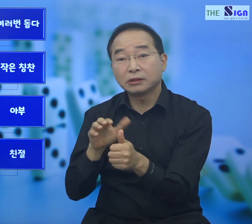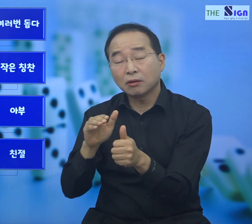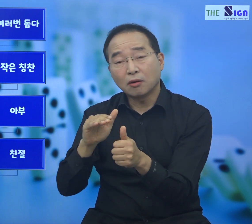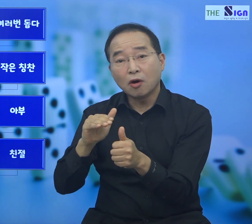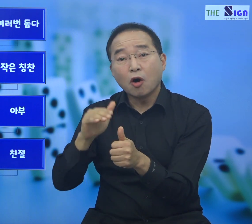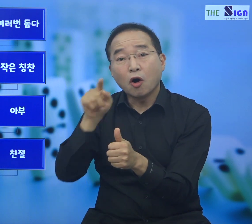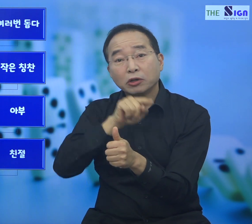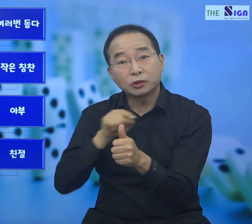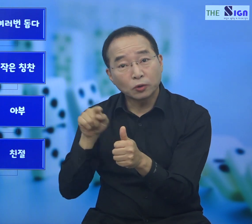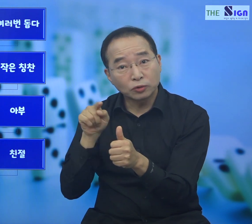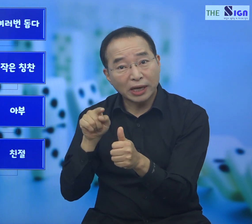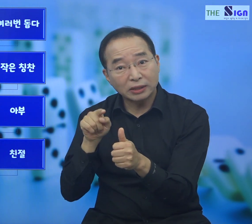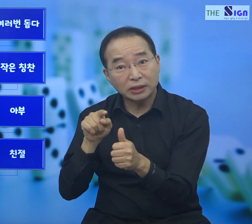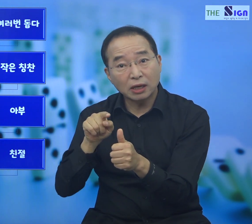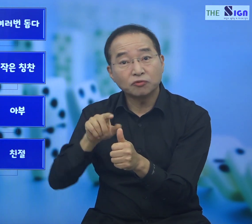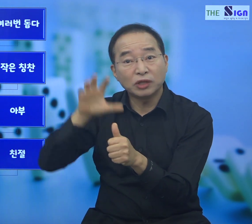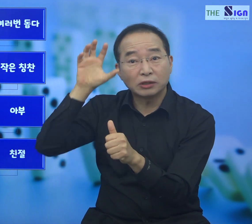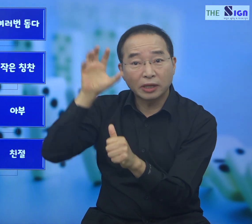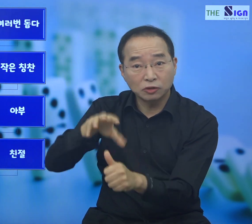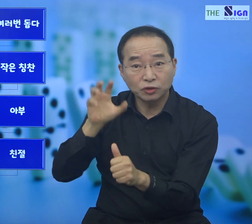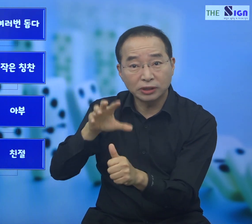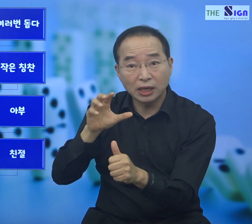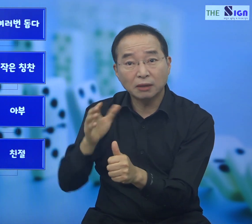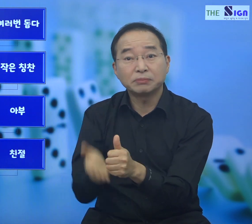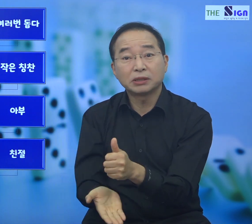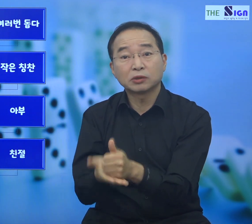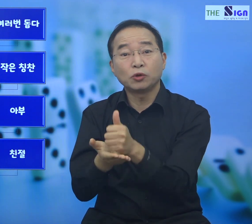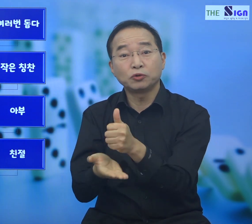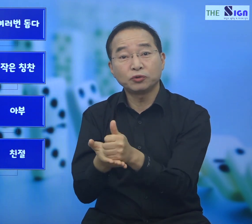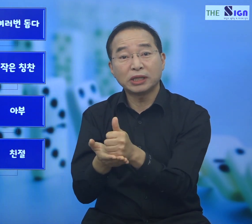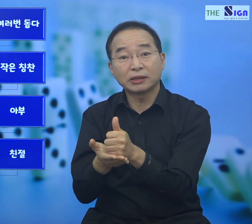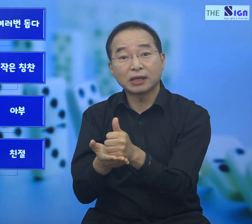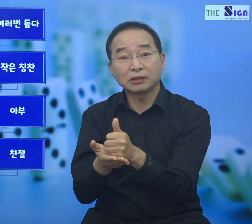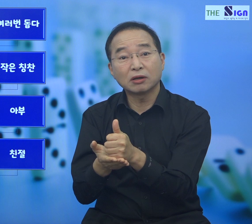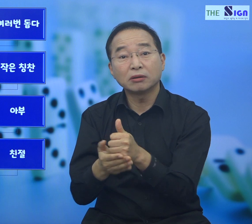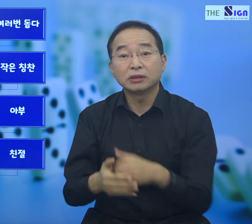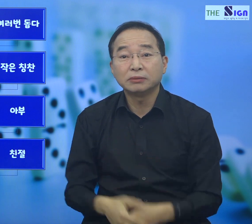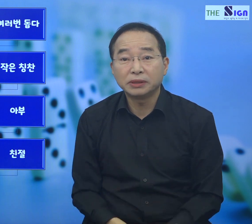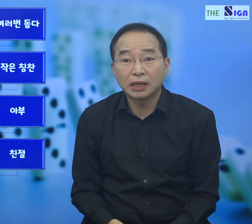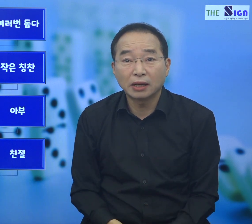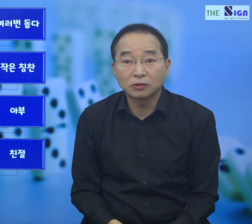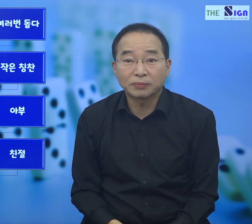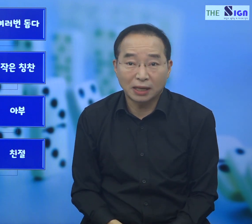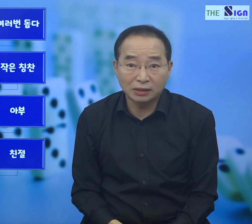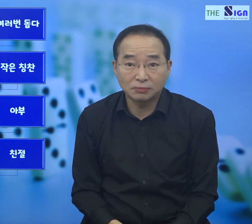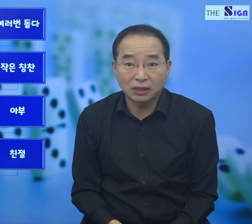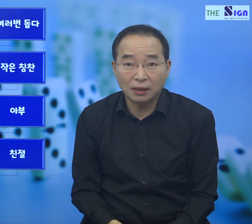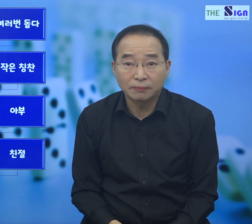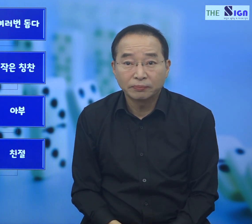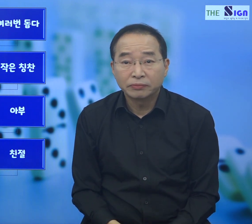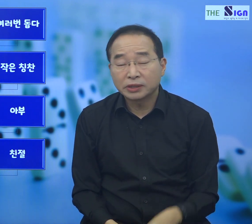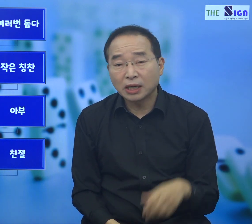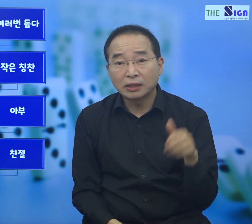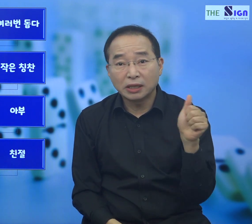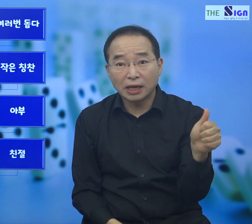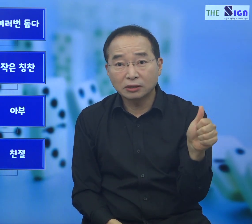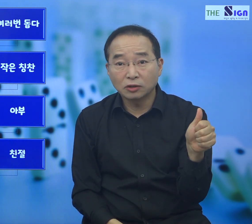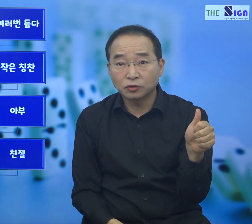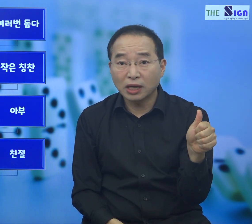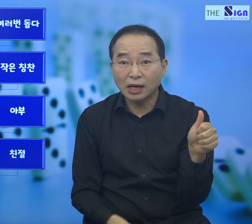그래서 어느 쪽으로 가느냐, 위에서 해주느냐 밑에서 올려주느냐에 따라서 의미가 좀 달라집니다. 자, 이와 같은 것 중에 아까